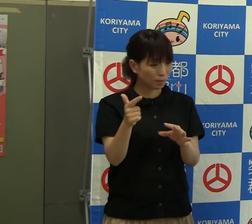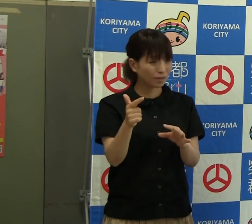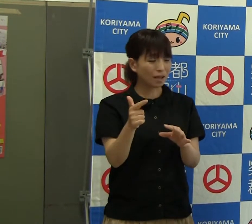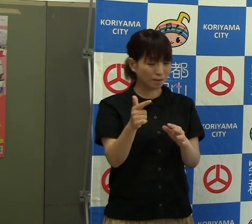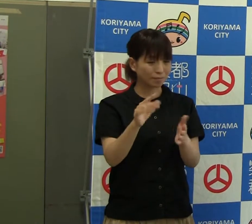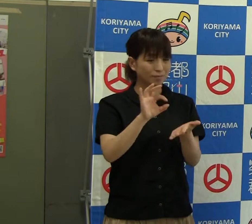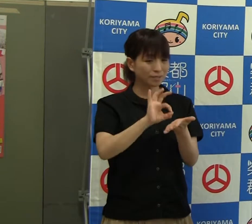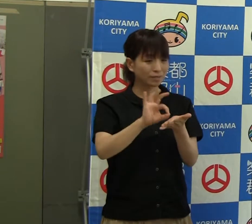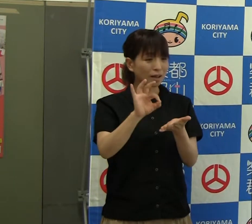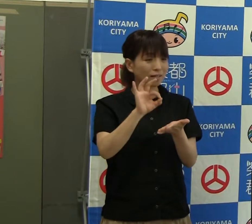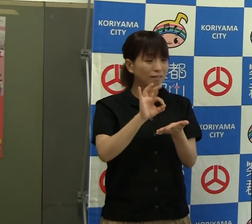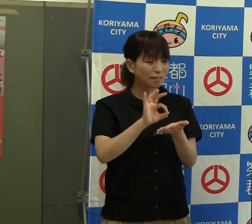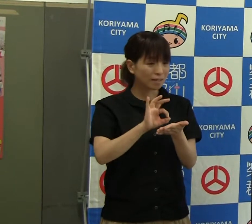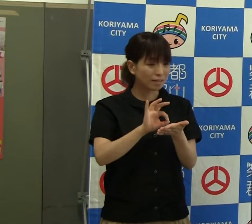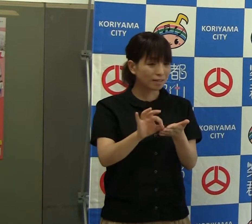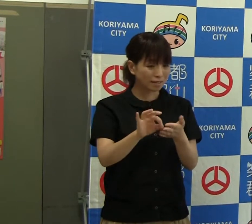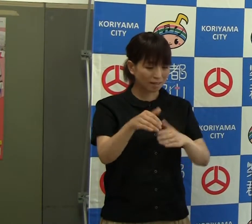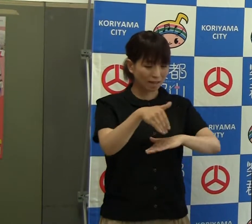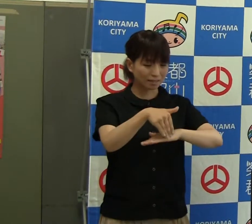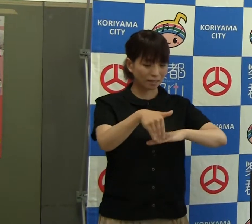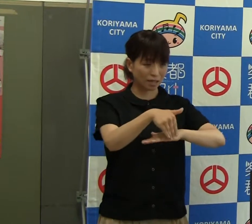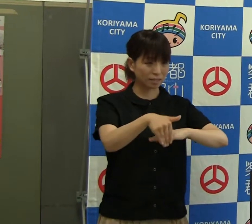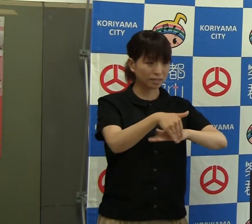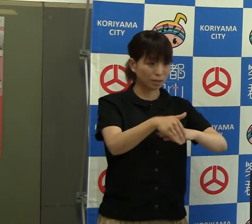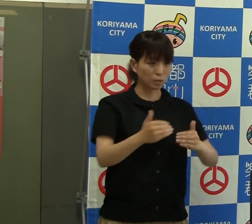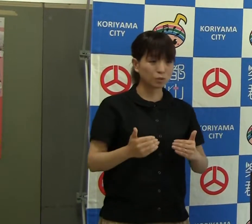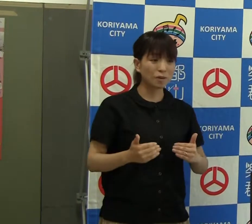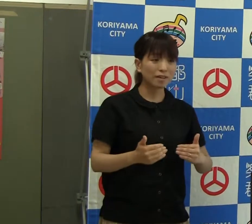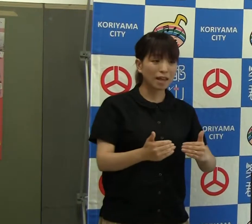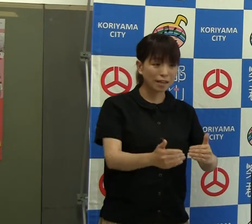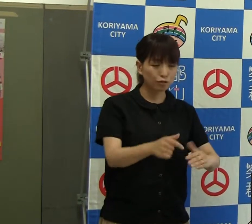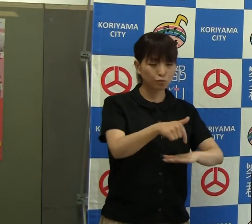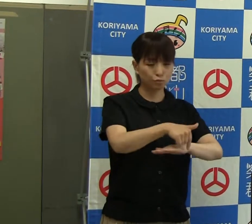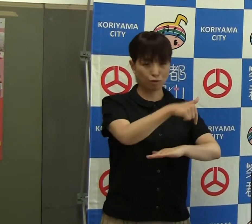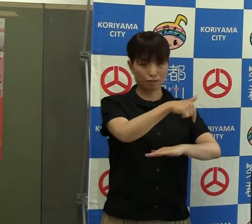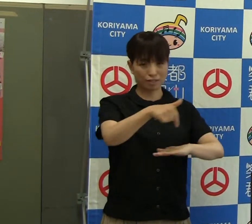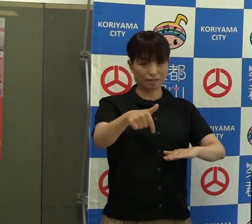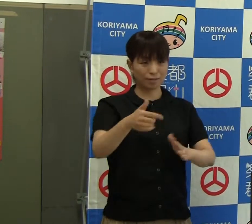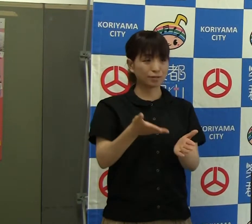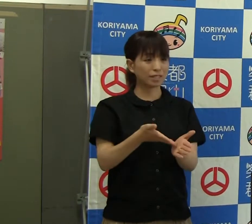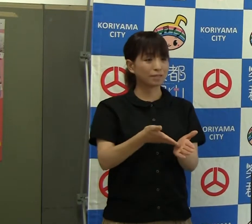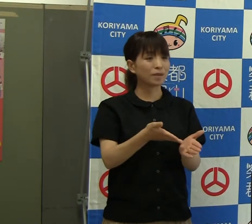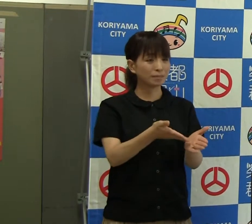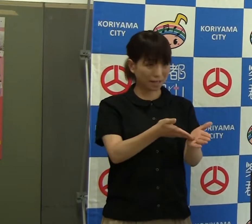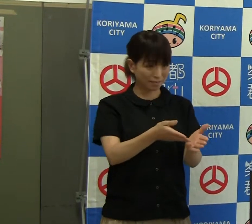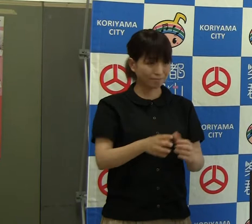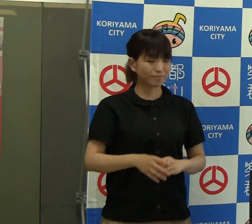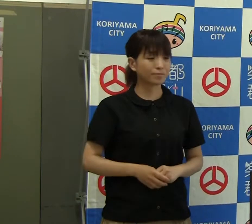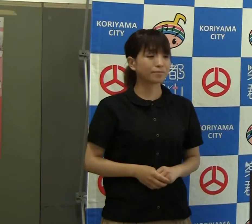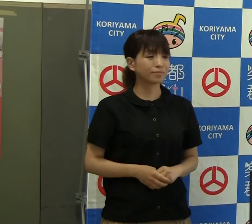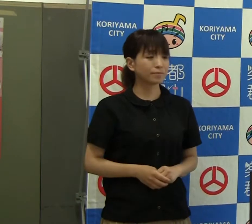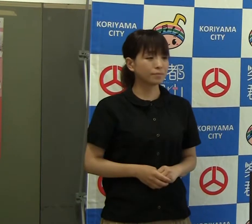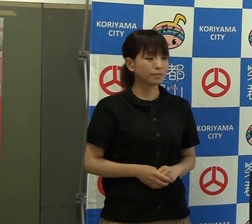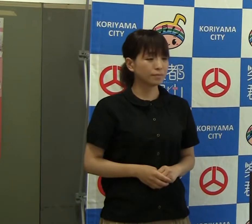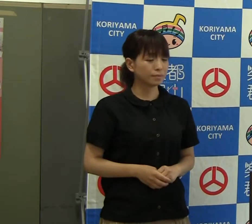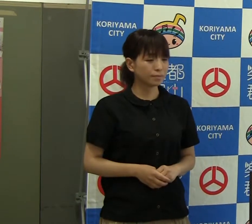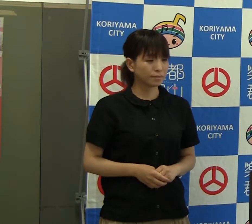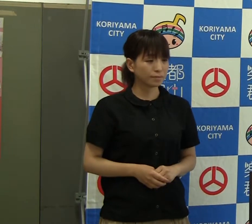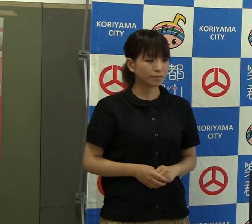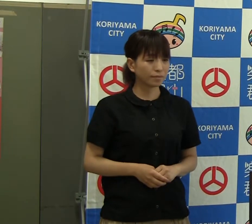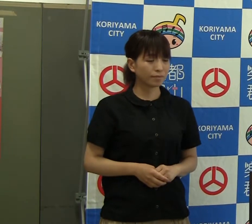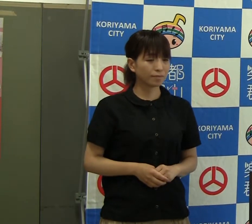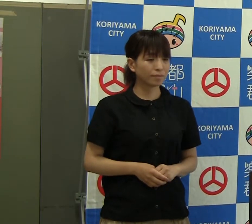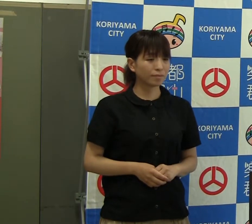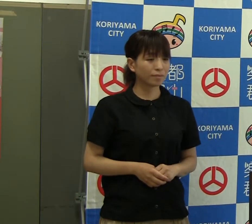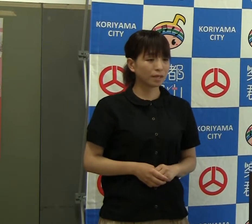それを使ったいろんな施策を進めていくプロジェクトについてご説明申し上げます。ま